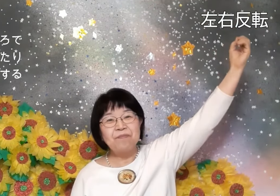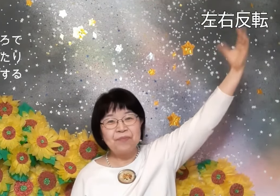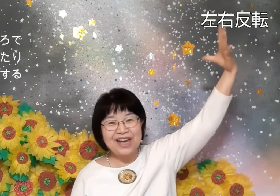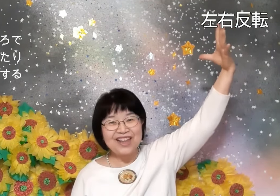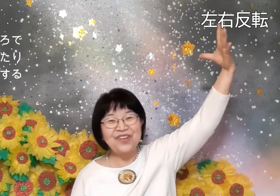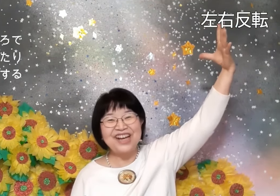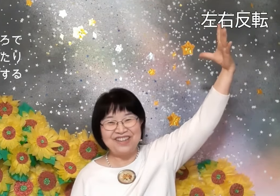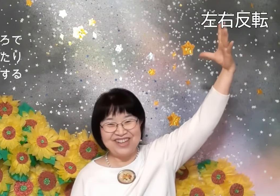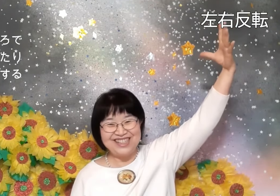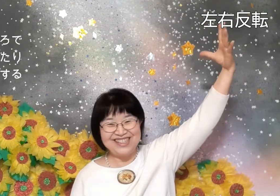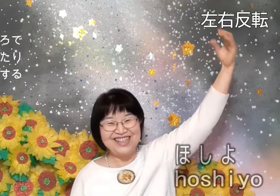ピカと光ります。